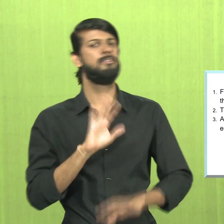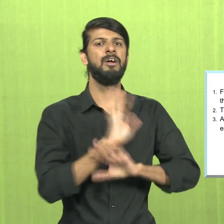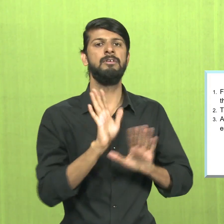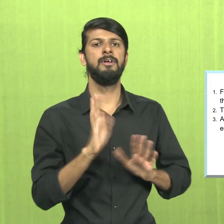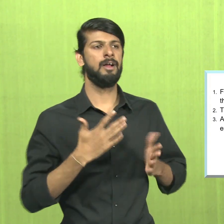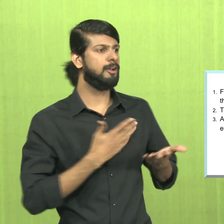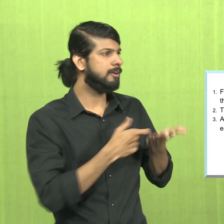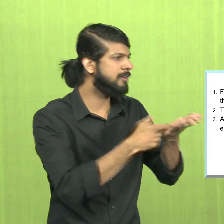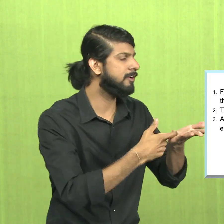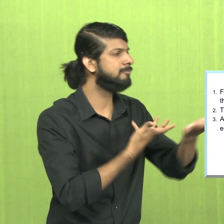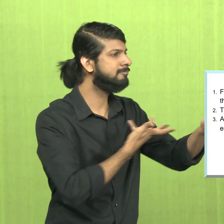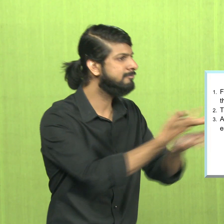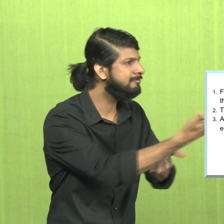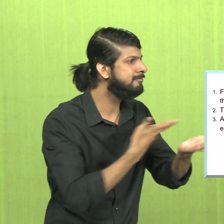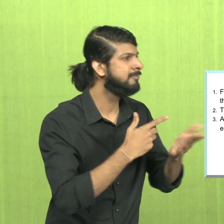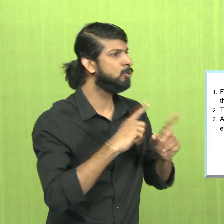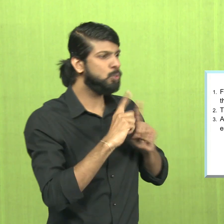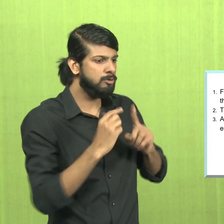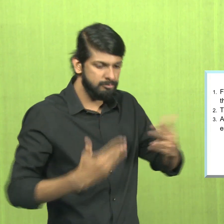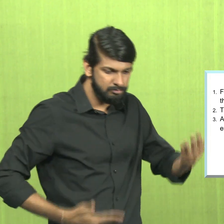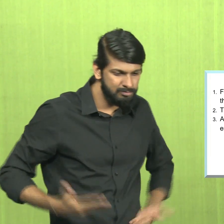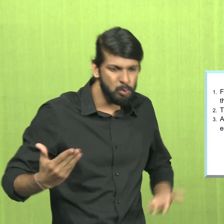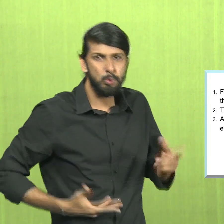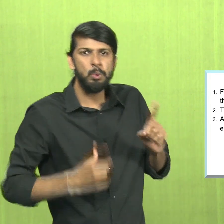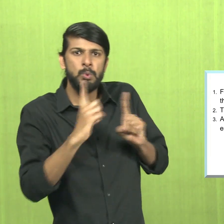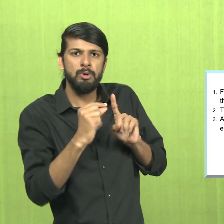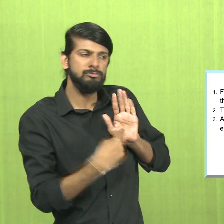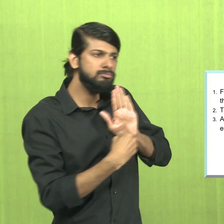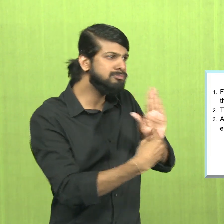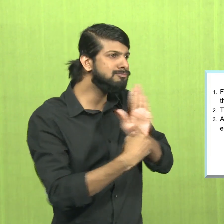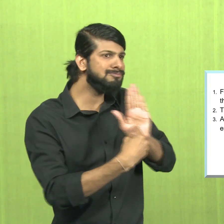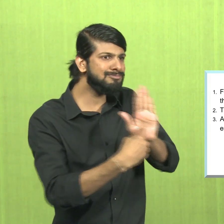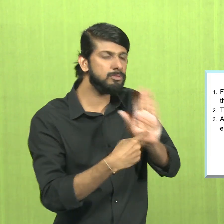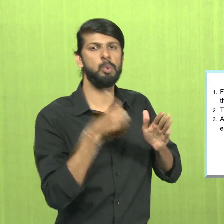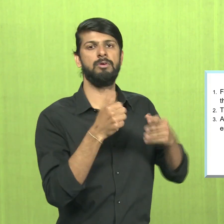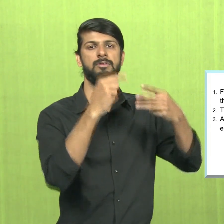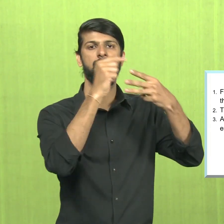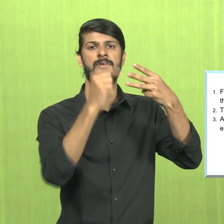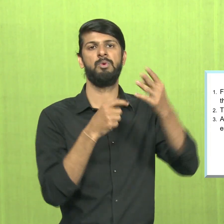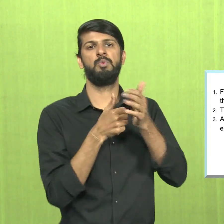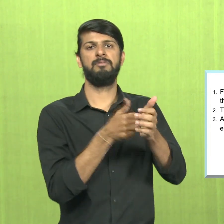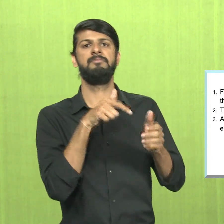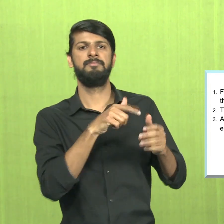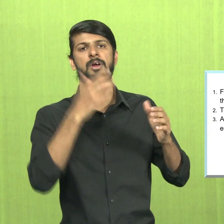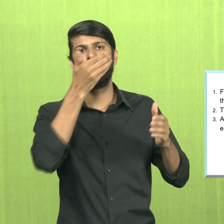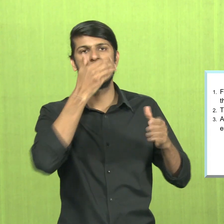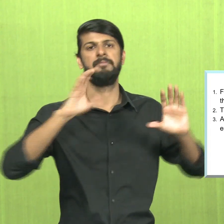फेस्ट थिस आईएस नॉट राइट कंडक्ट में निहित विजय एंड कि